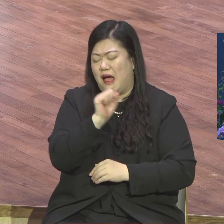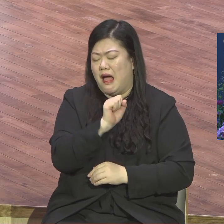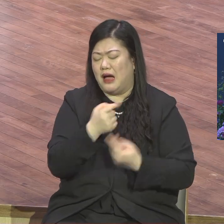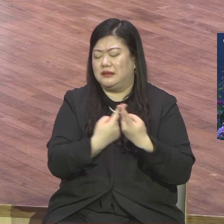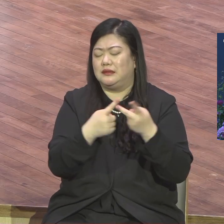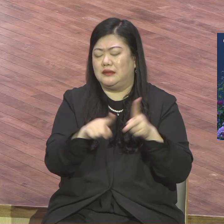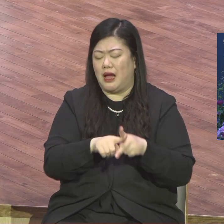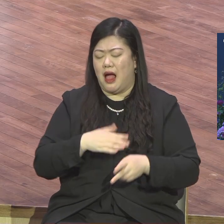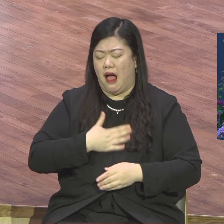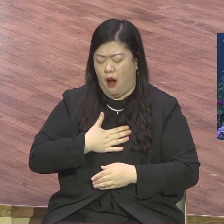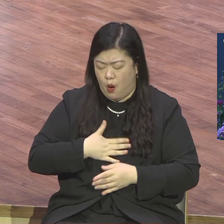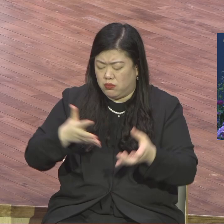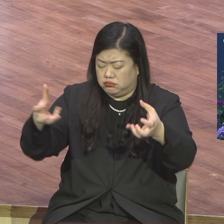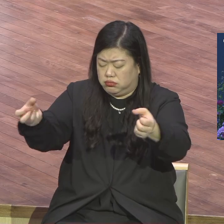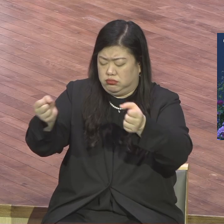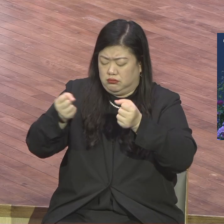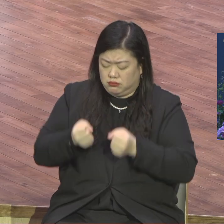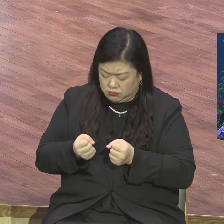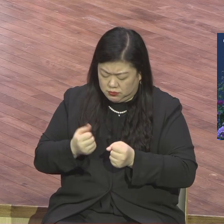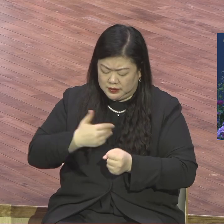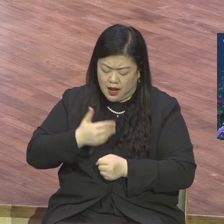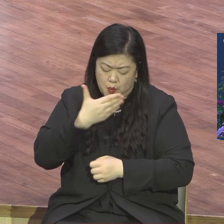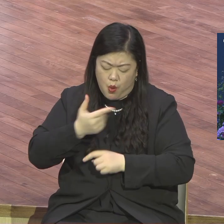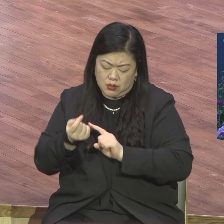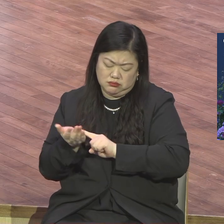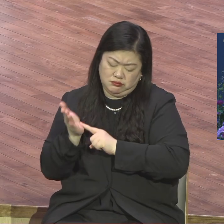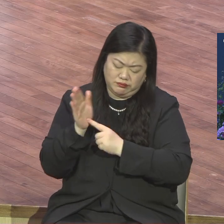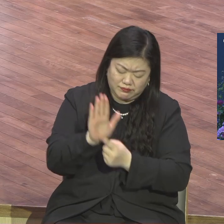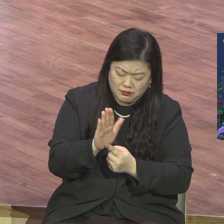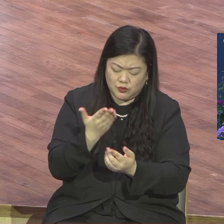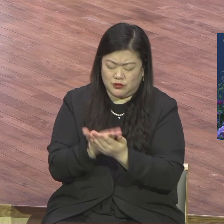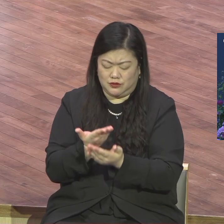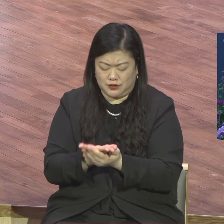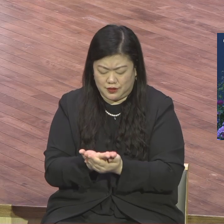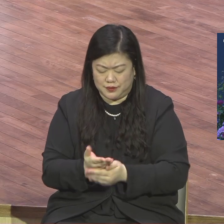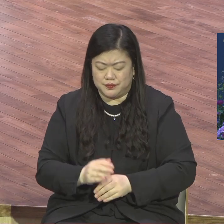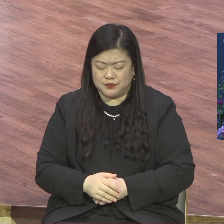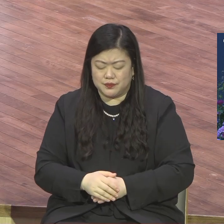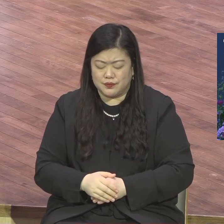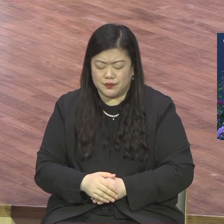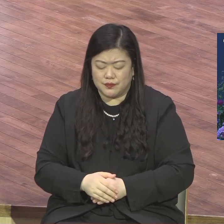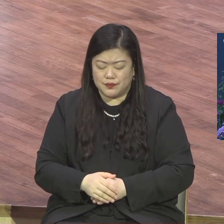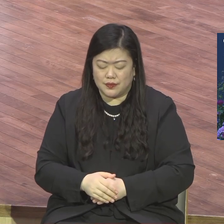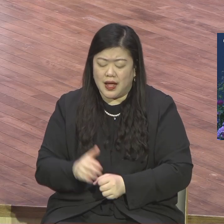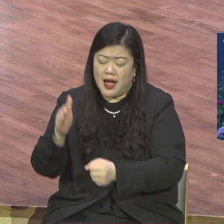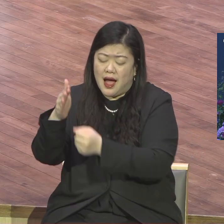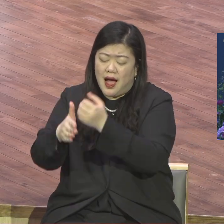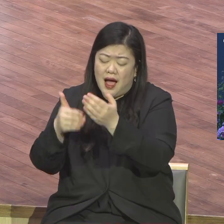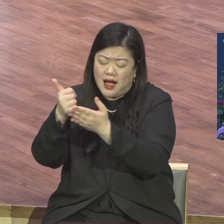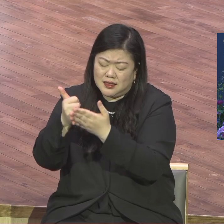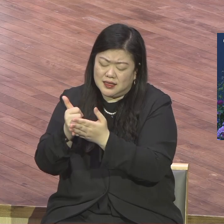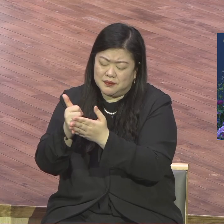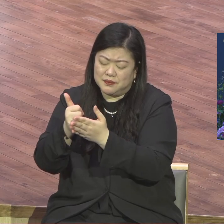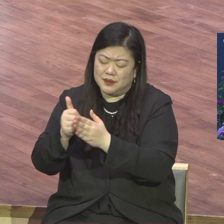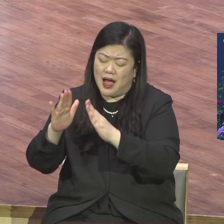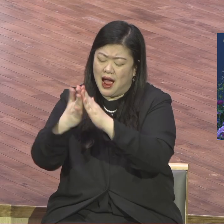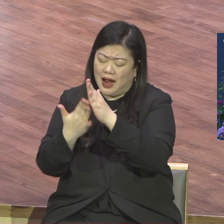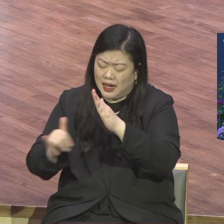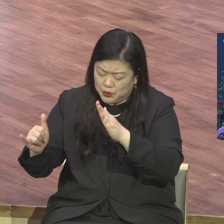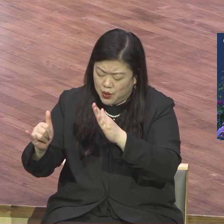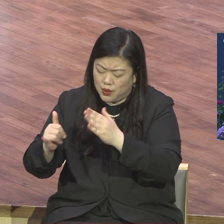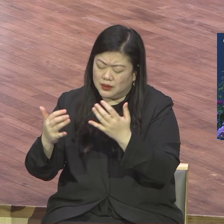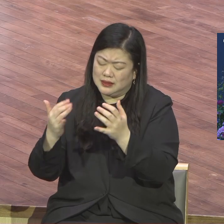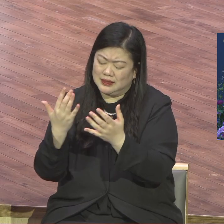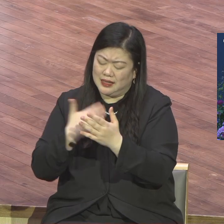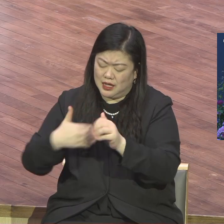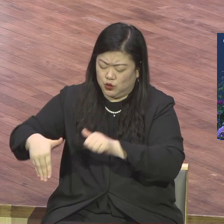복음화의 눈물로 하나님의 간구함으로 교회가 정해놓은 스케줄 속에서 하나님 놀라운 가족 복음화, 가문 복음화